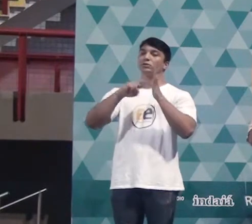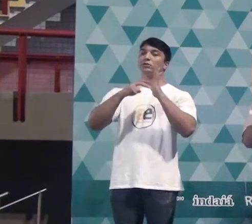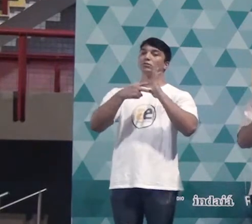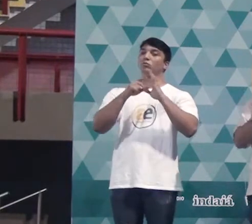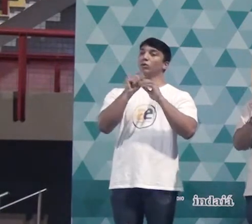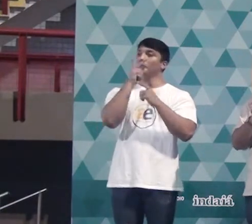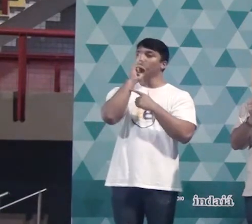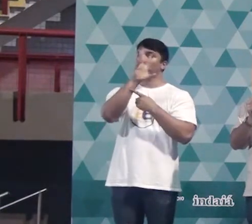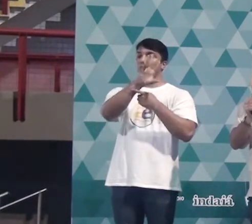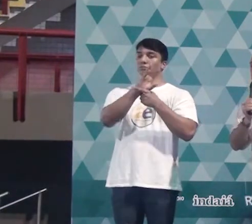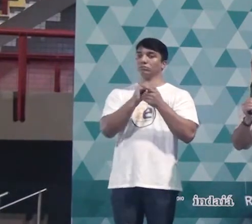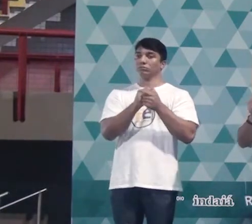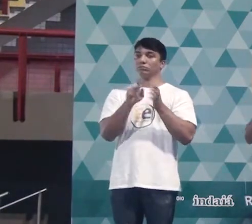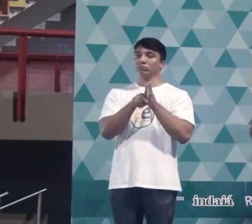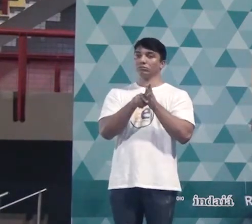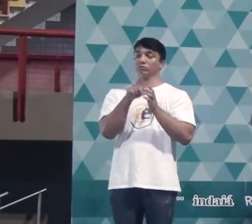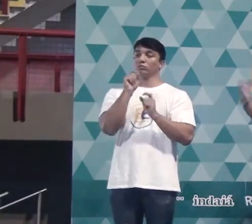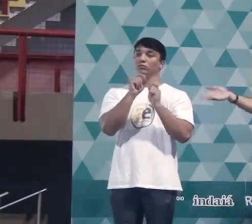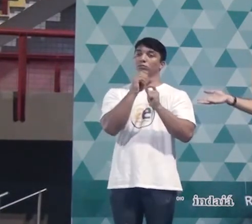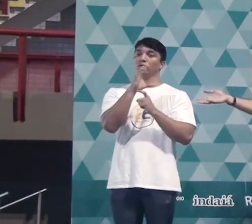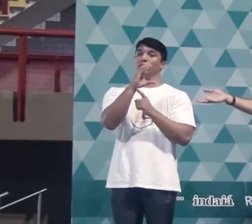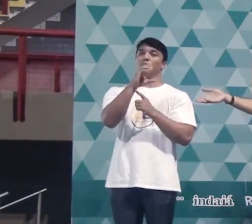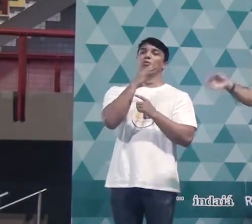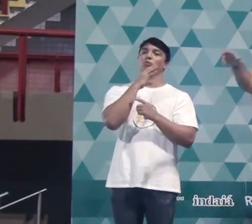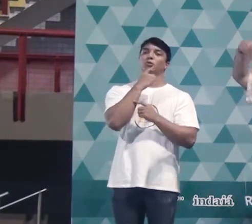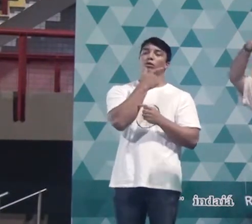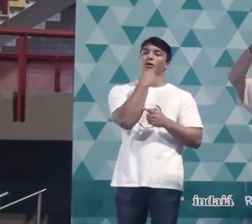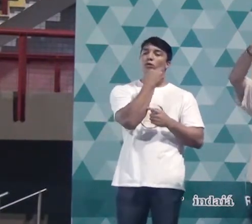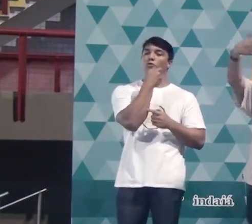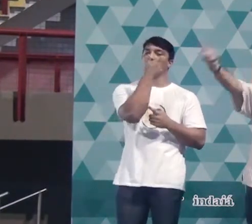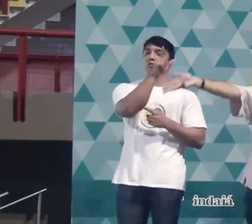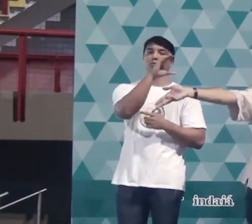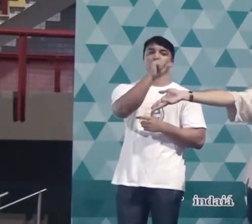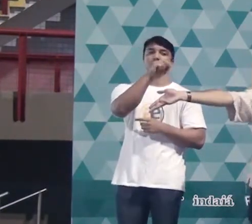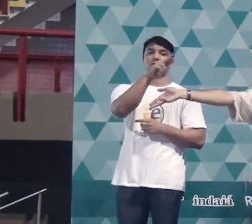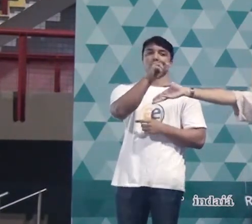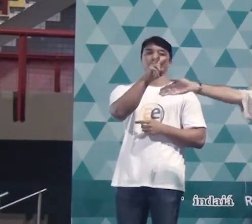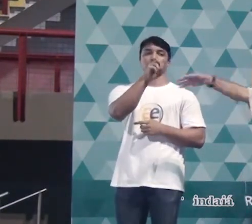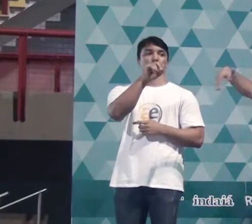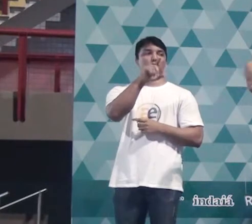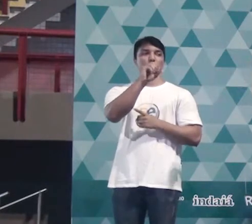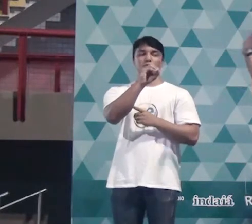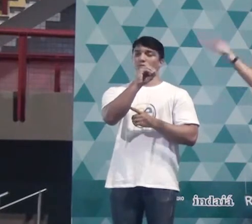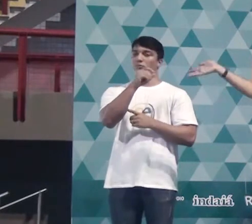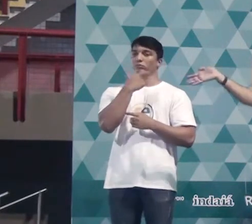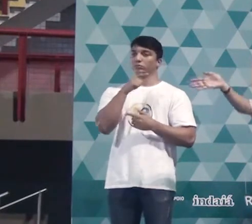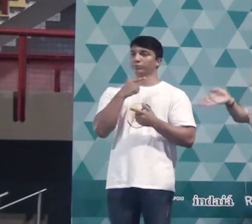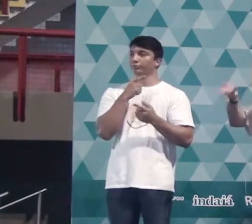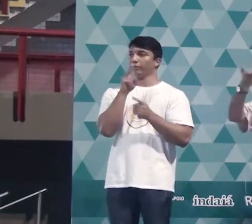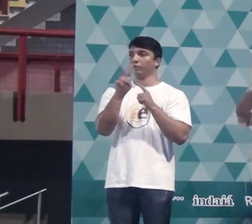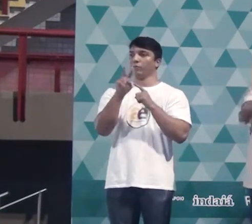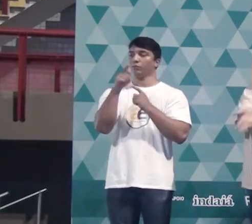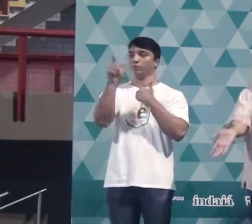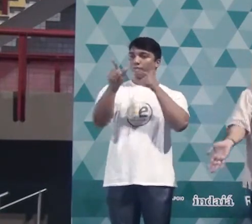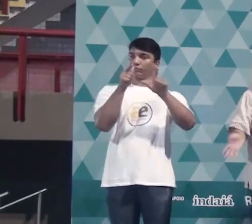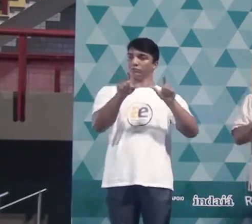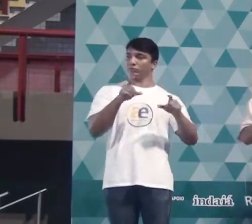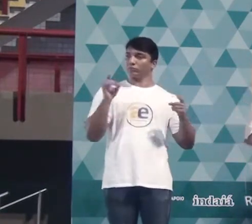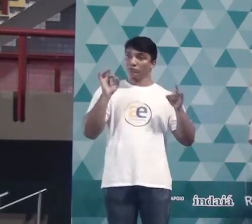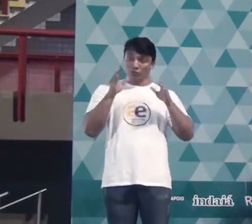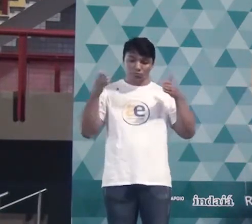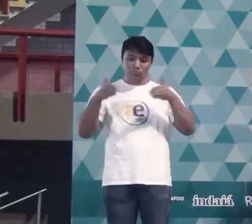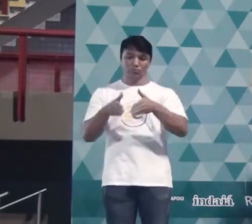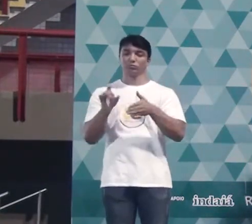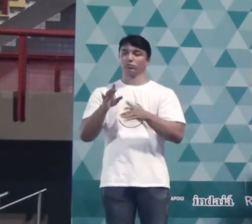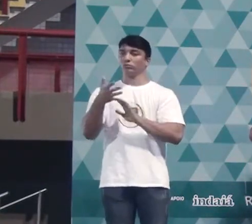um exemplo de neologismo, uma homenagem a Caetano Veloso. Ninguém vai encontrar o verbo caetanear aqui em nenhuma outra situação que não seja na